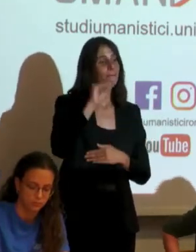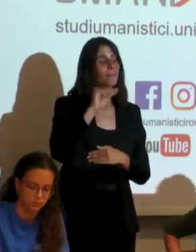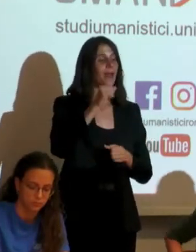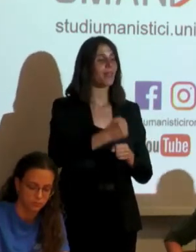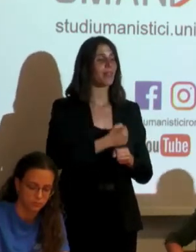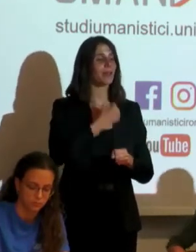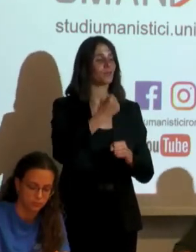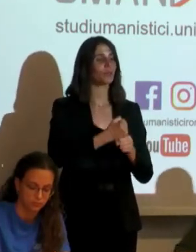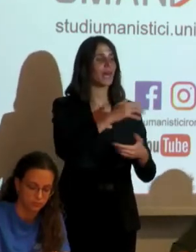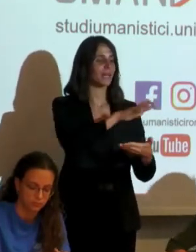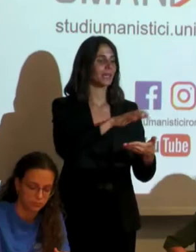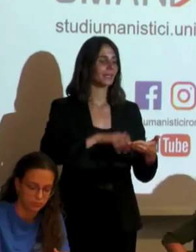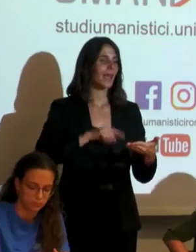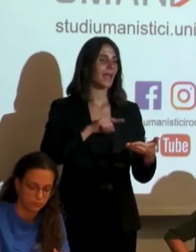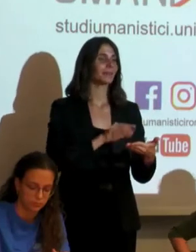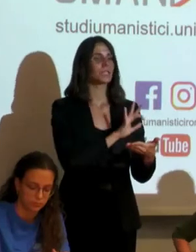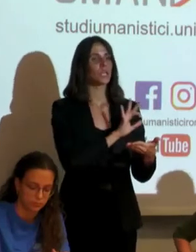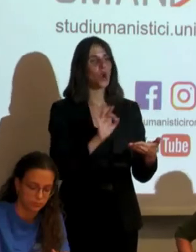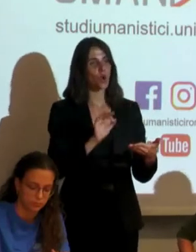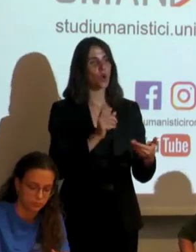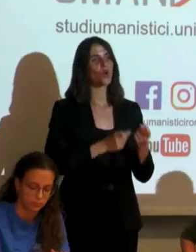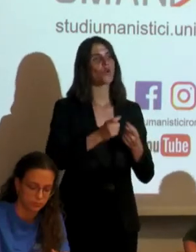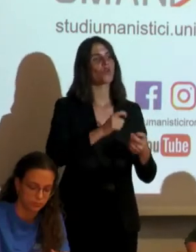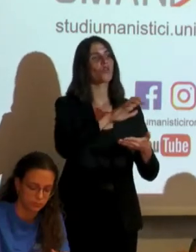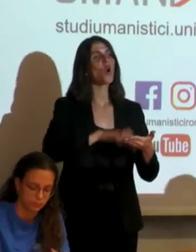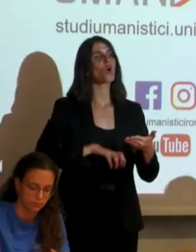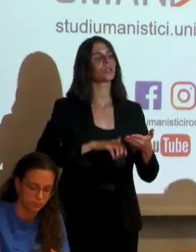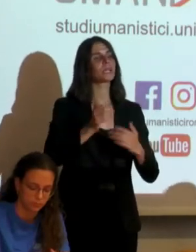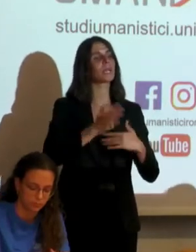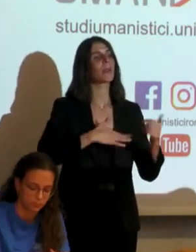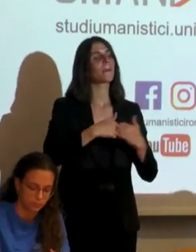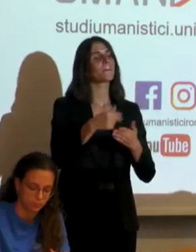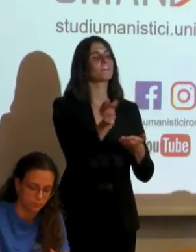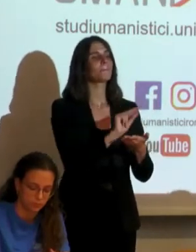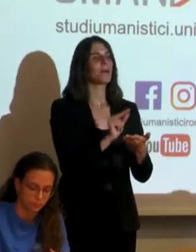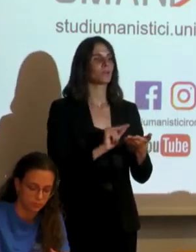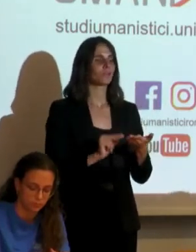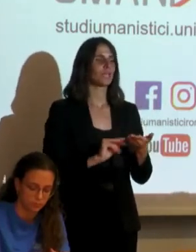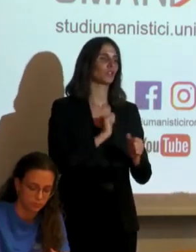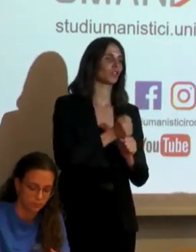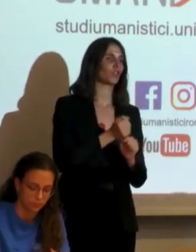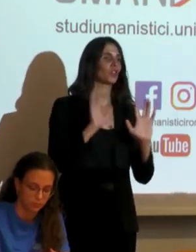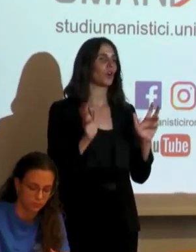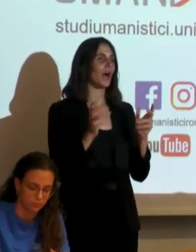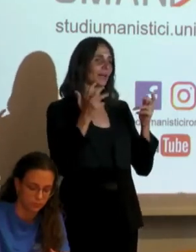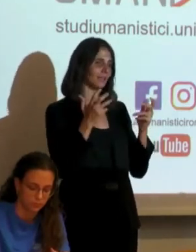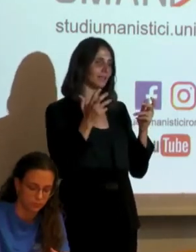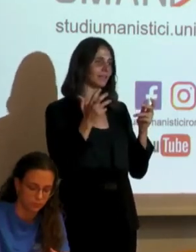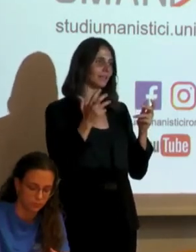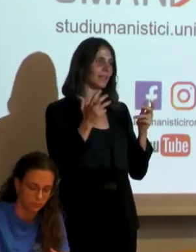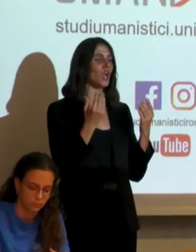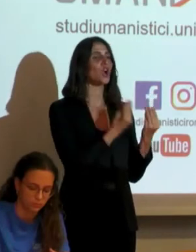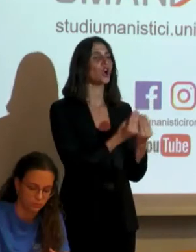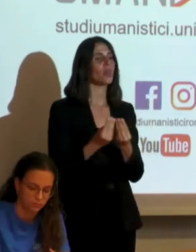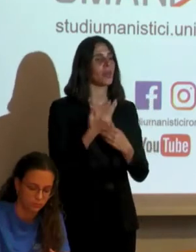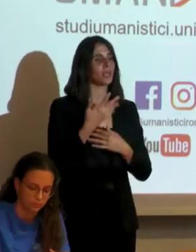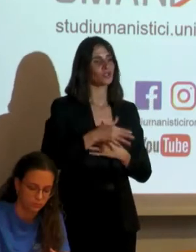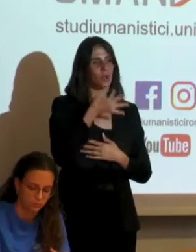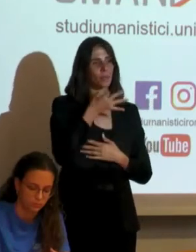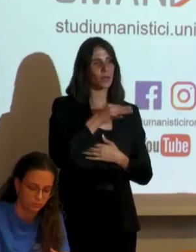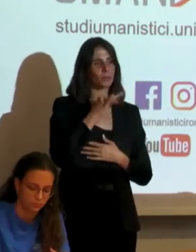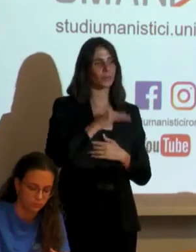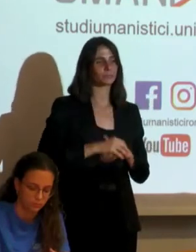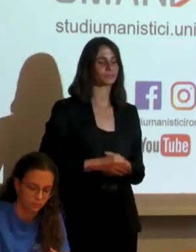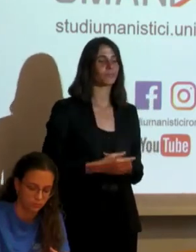sui testi, sulle fonti manoscritte, ma anche sulle fonti archeologiche e storiche artistiche di cui hanno parlato i nostri colleghi. Chi